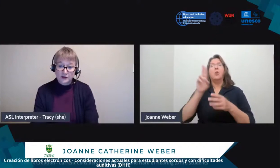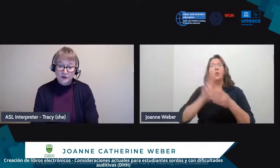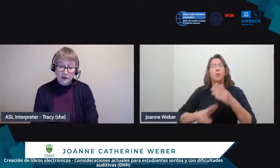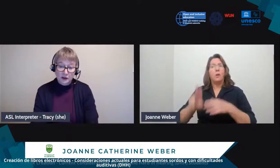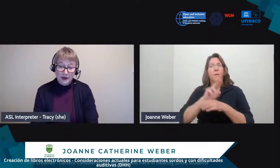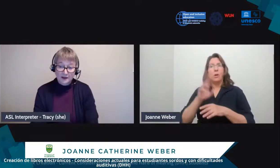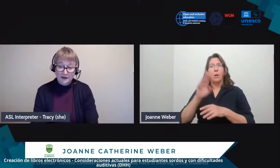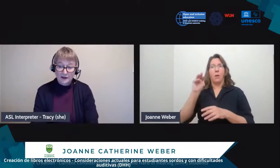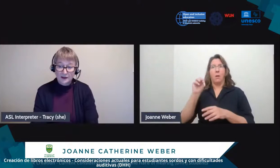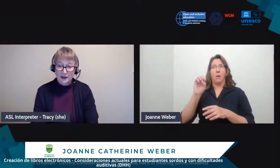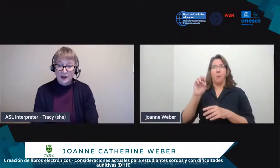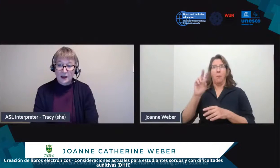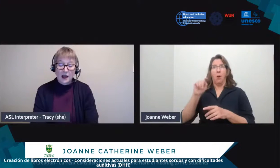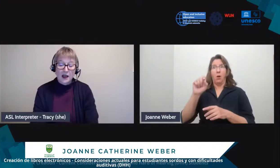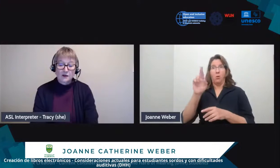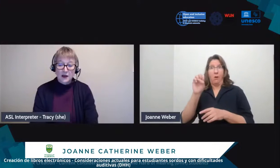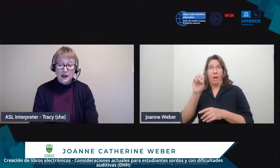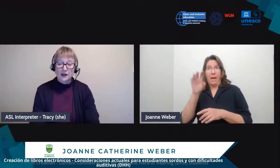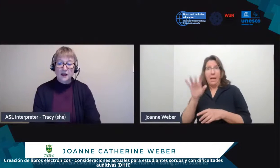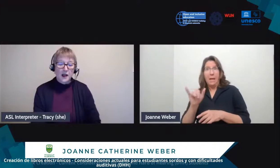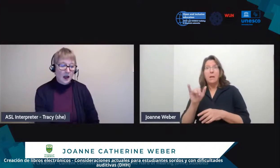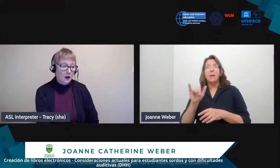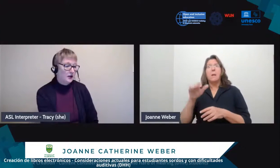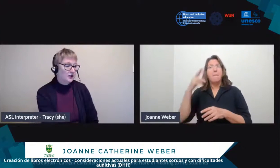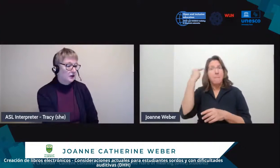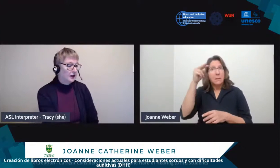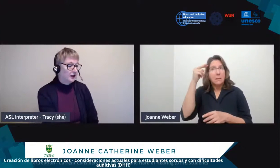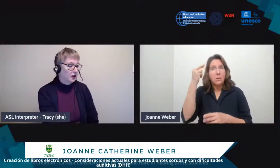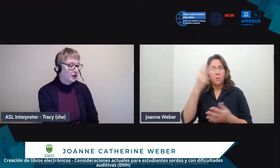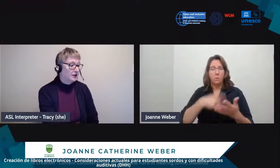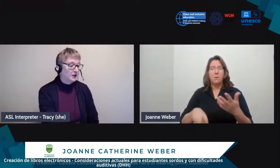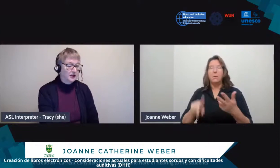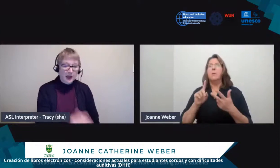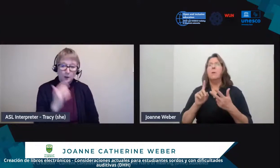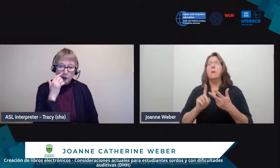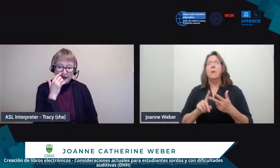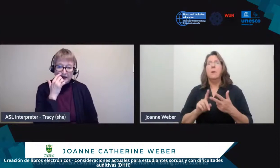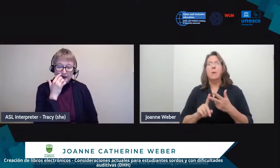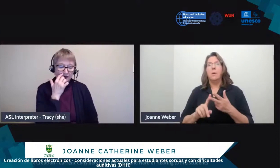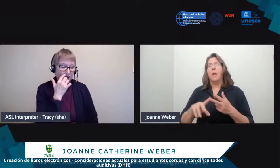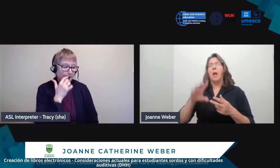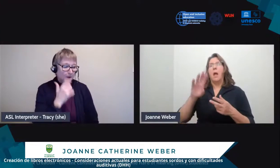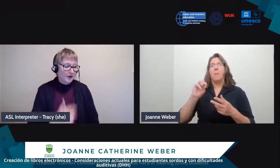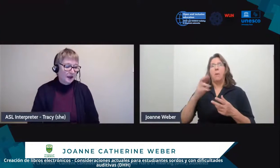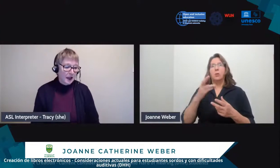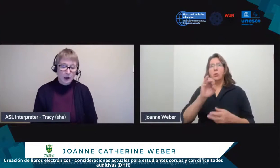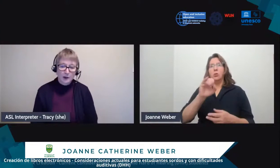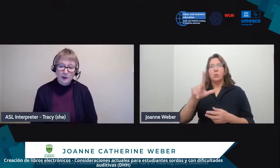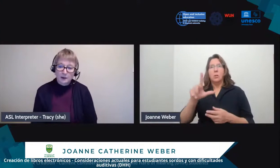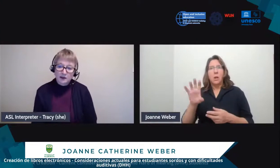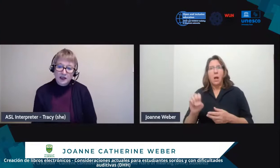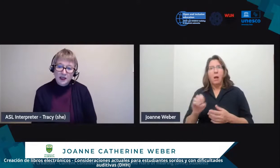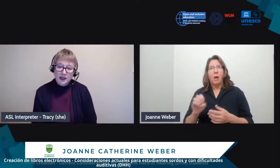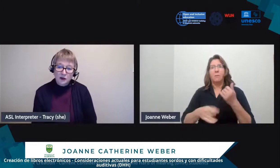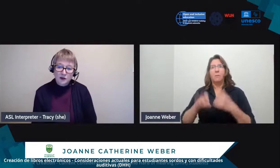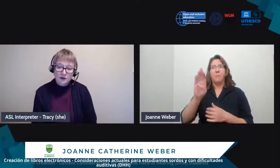Y también quiero dar reconocimiento a Michelle Braley de Privately Publishing en la Universidad de